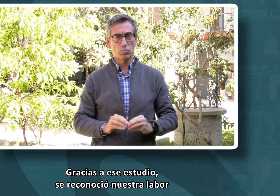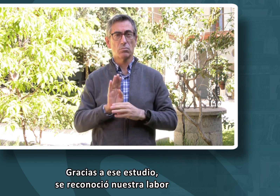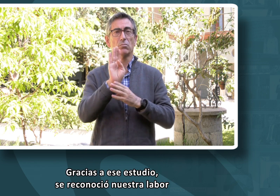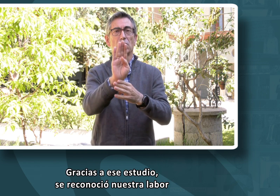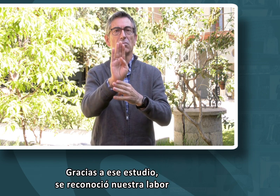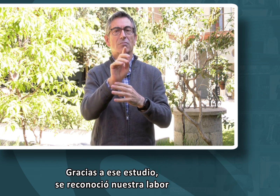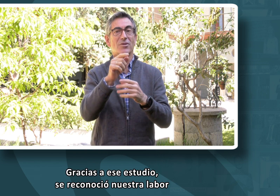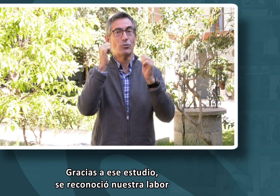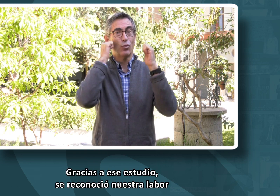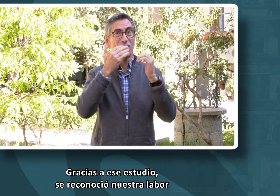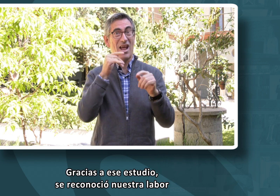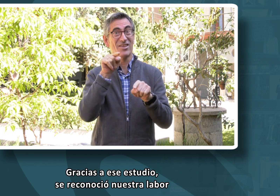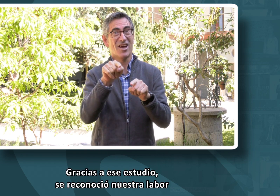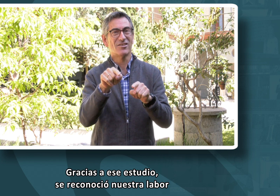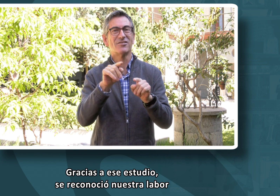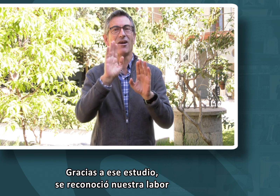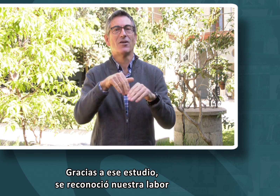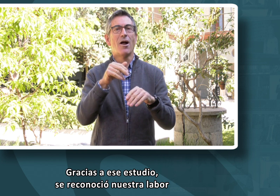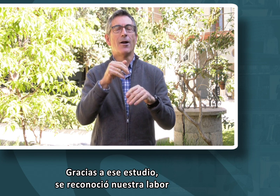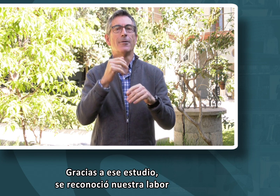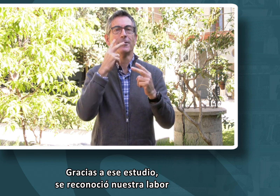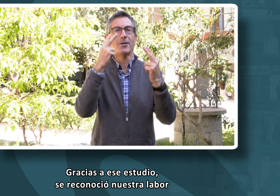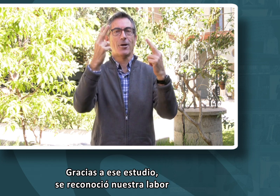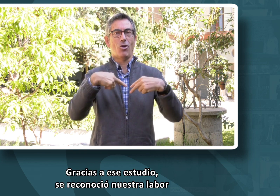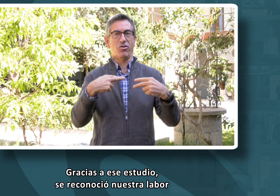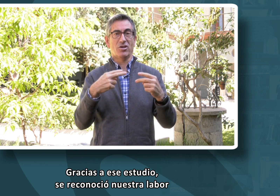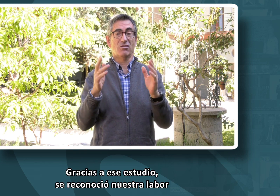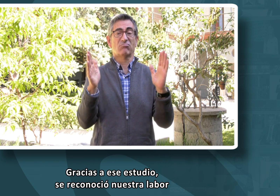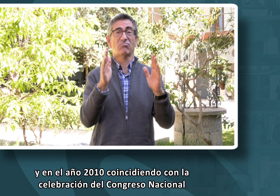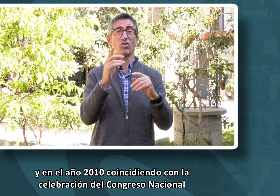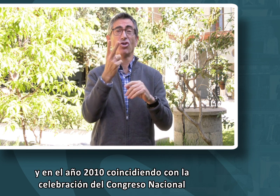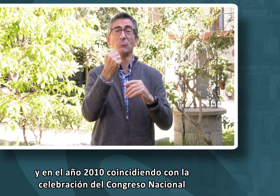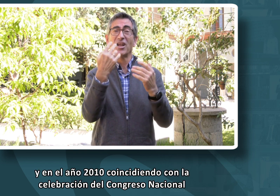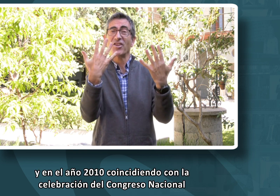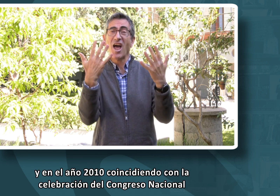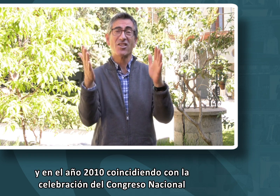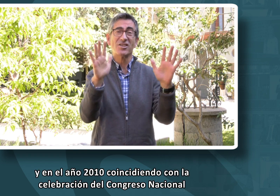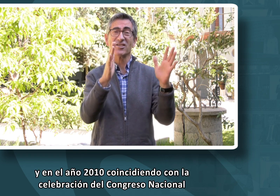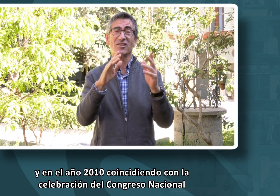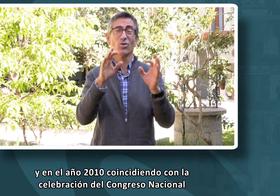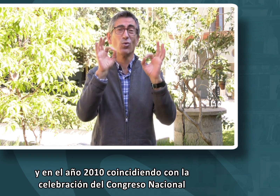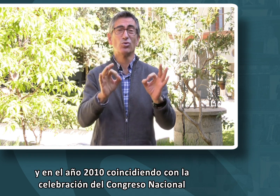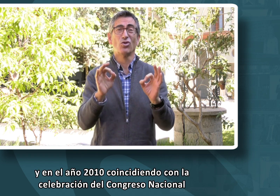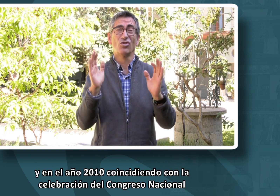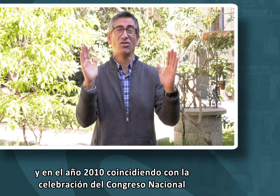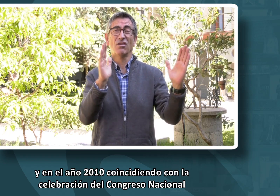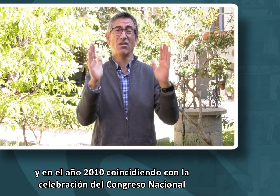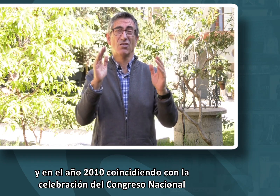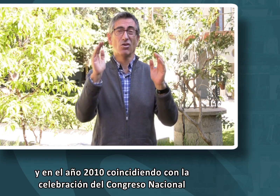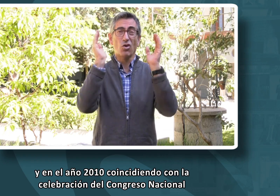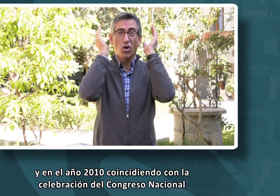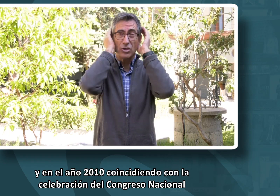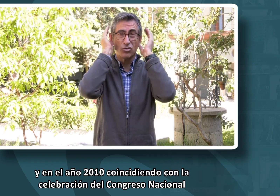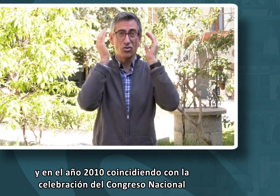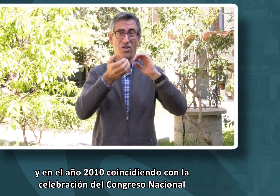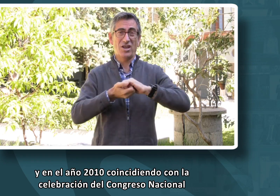Gracias a ese estudio, se reconoció nuestra labor y en el año 2010, coincidiendo con la celebración